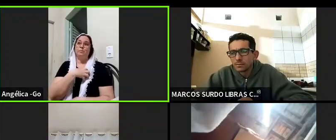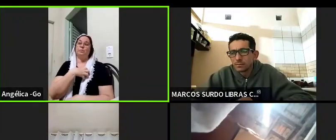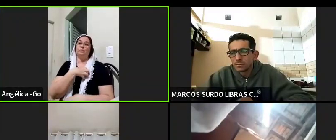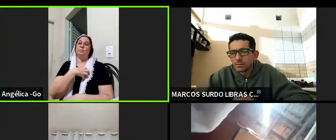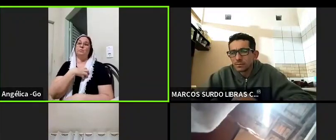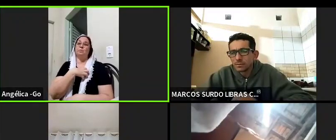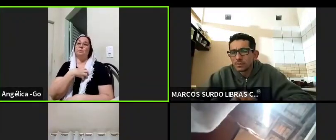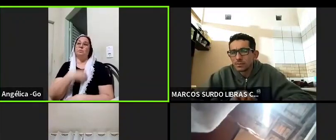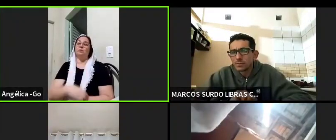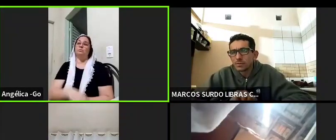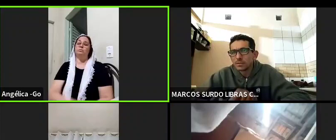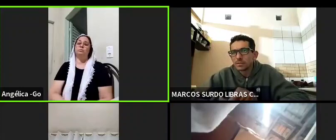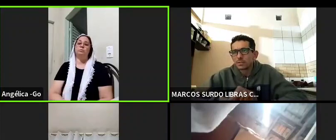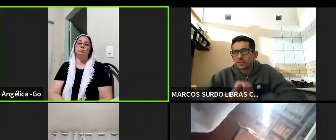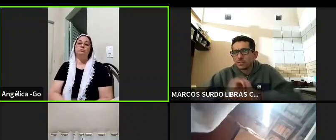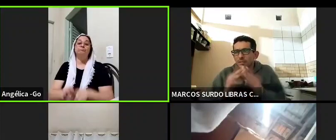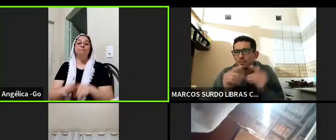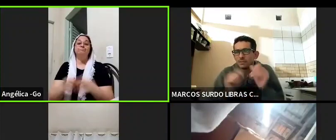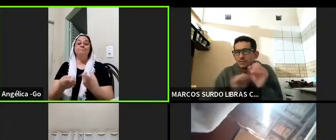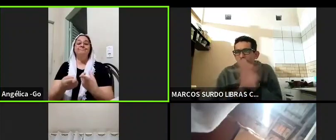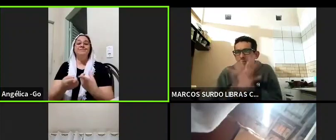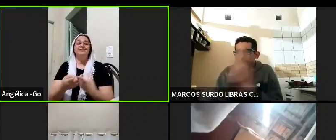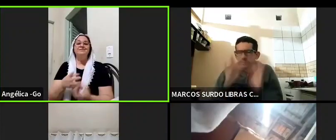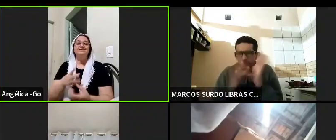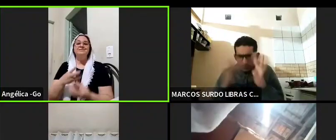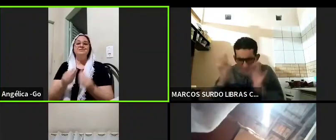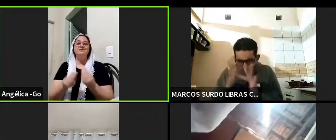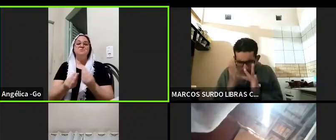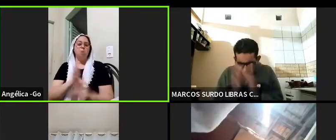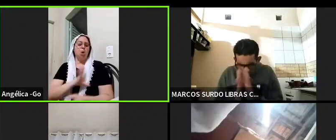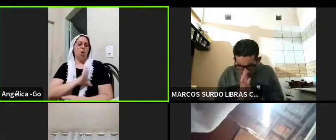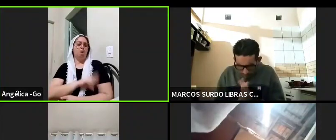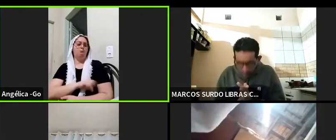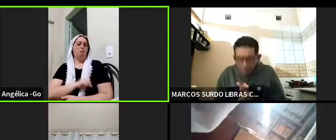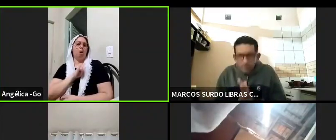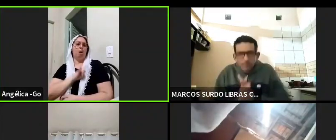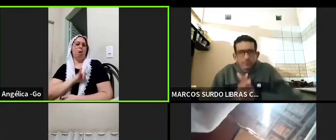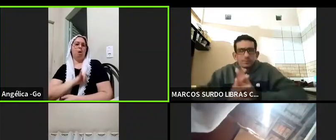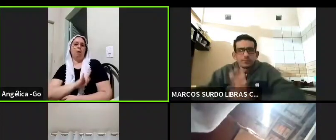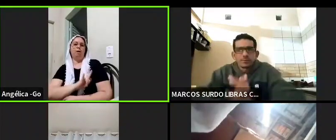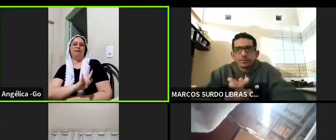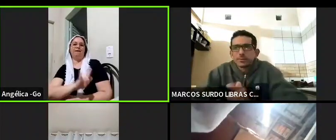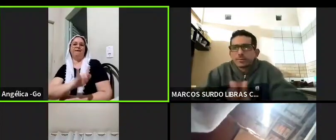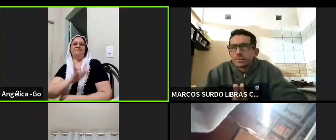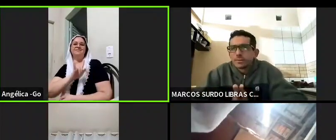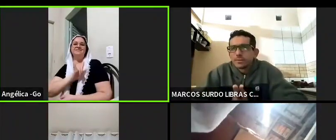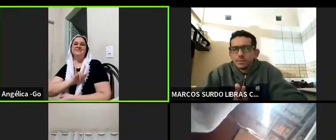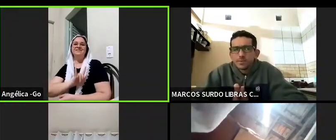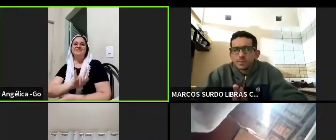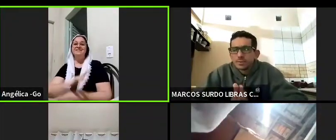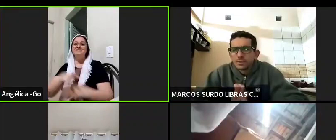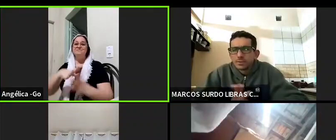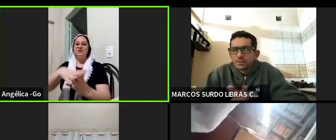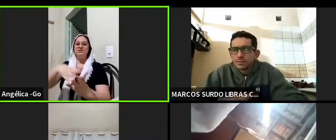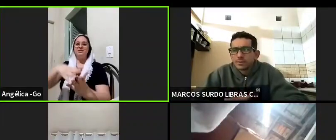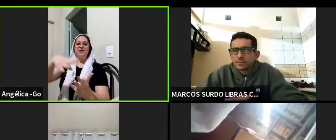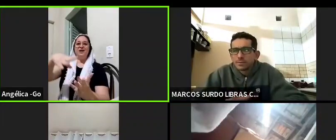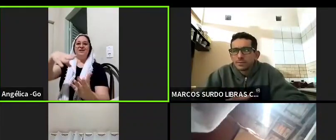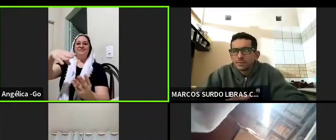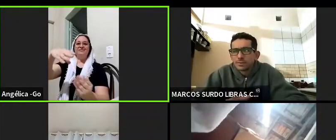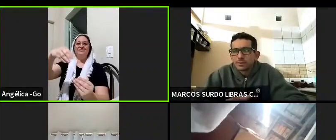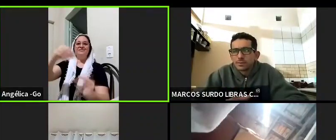Mas pelo amor que eu tenho à tua alma, pelo amor que eu tenho à tua família, a promessa que eu